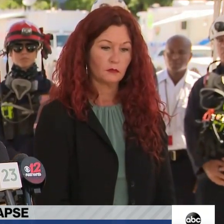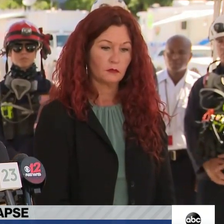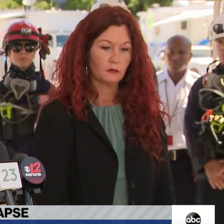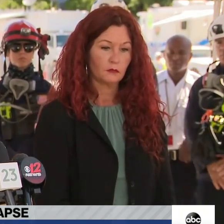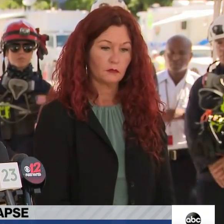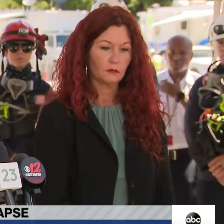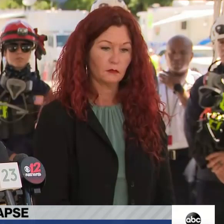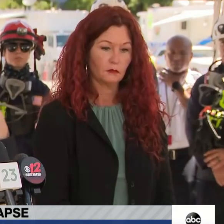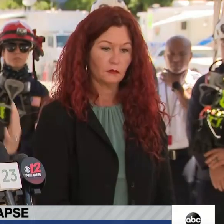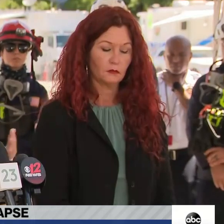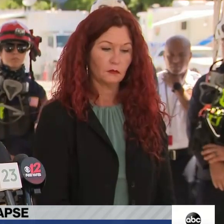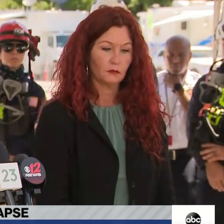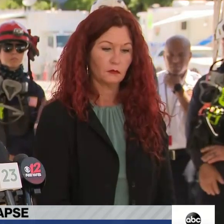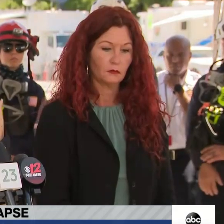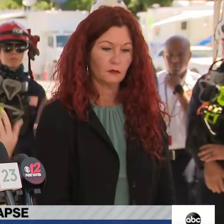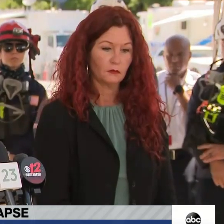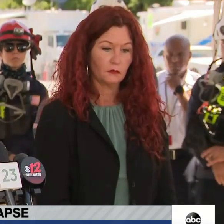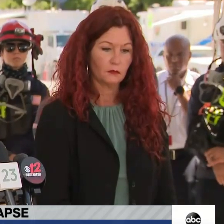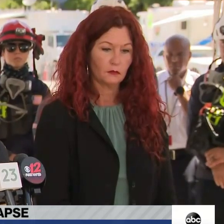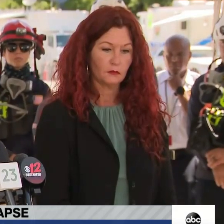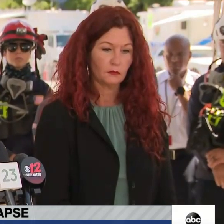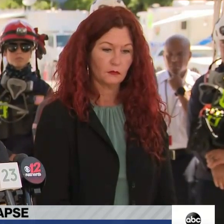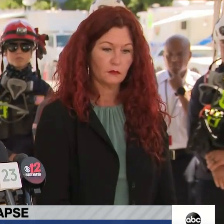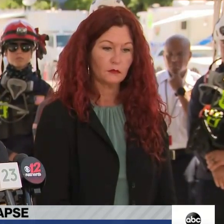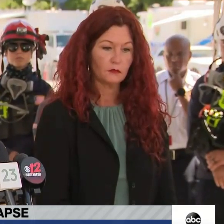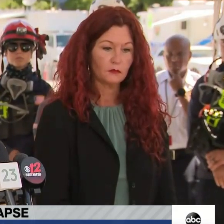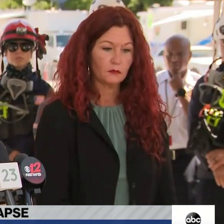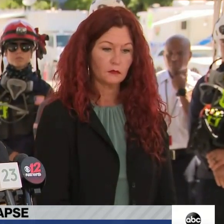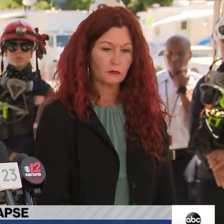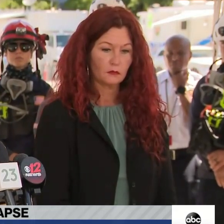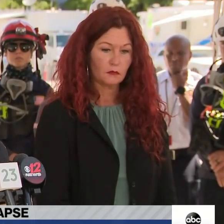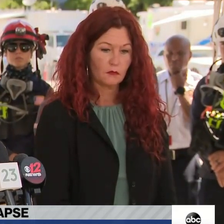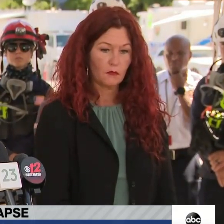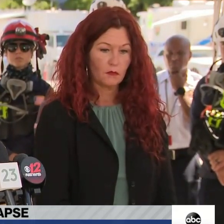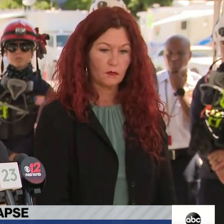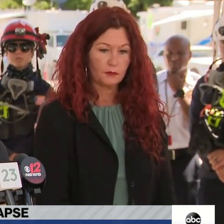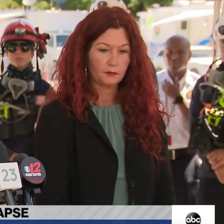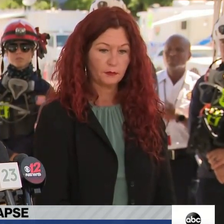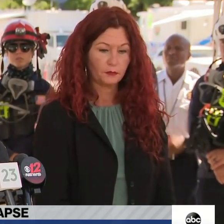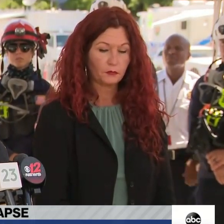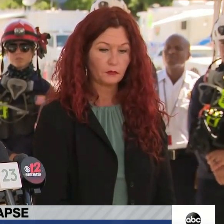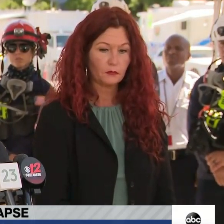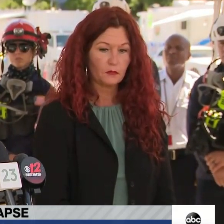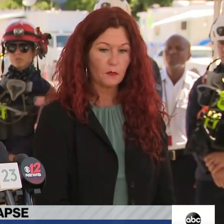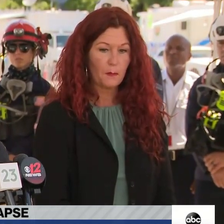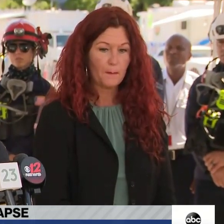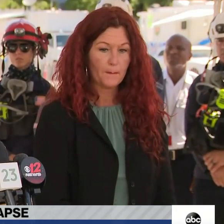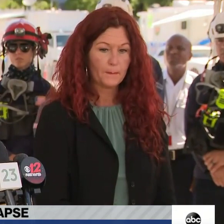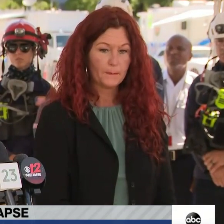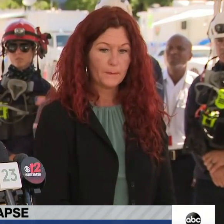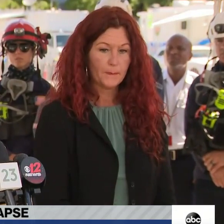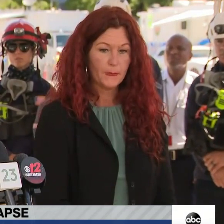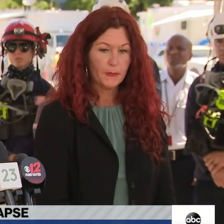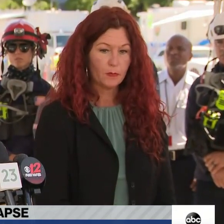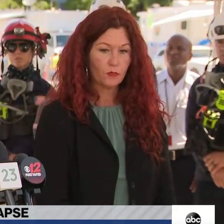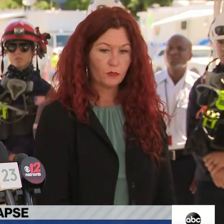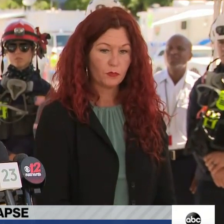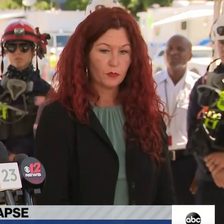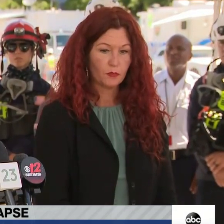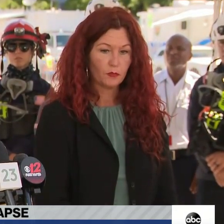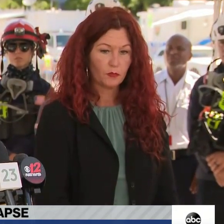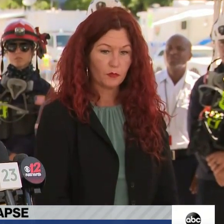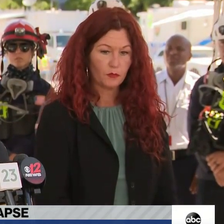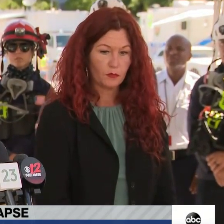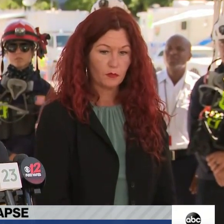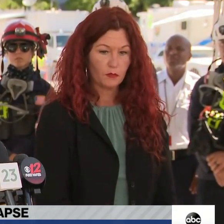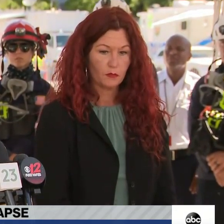al sitio donde están las fotos, las memorias y hemos podido hablar obviamente con muchos familiares y de verdad es